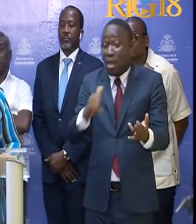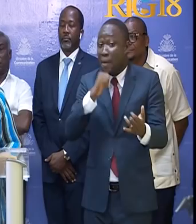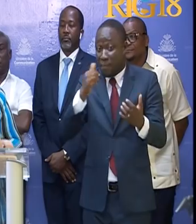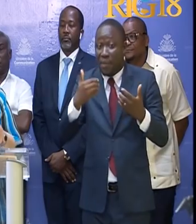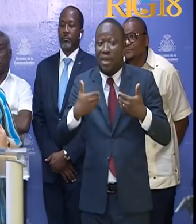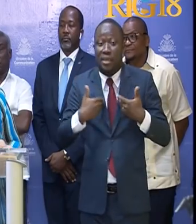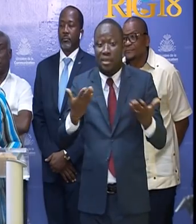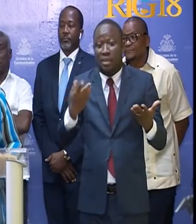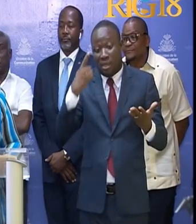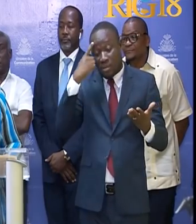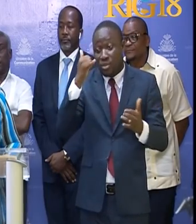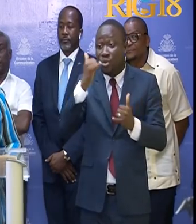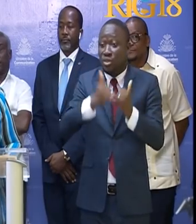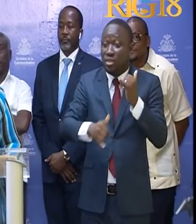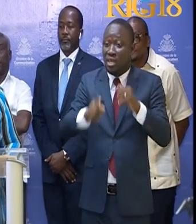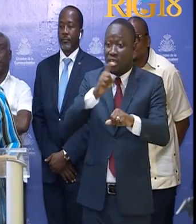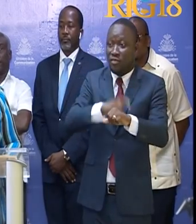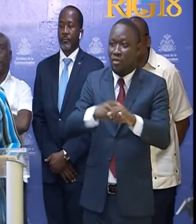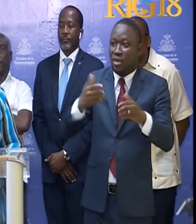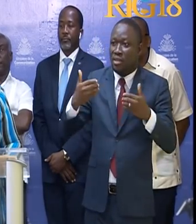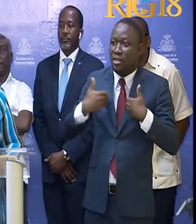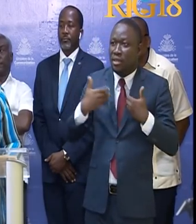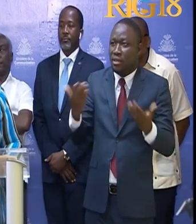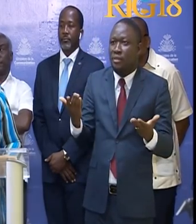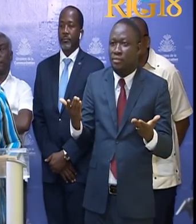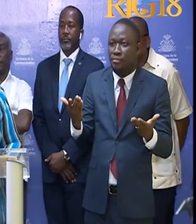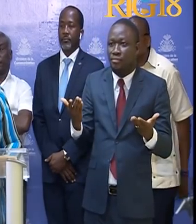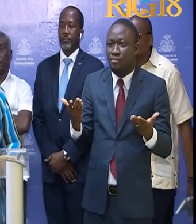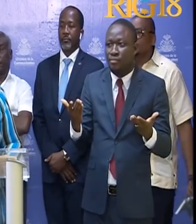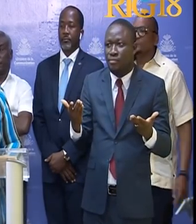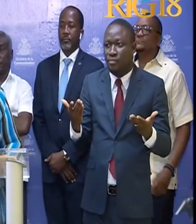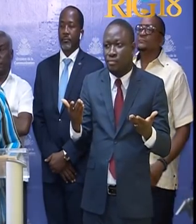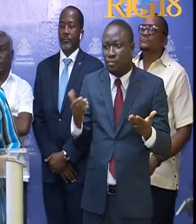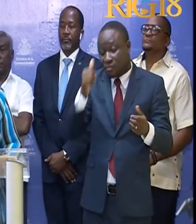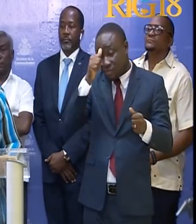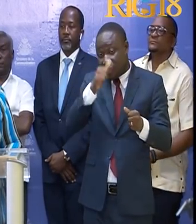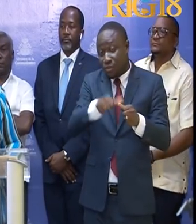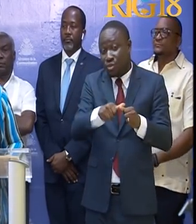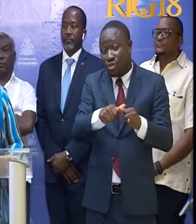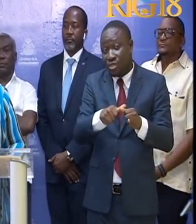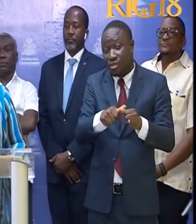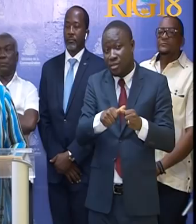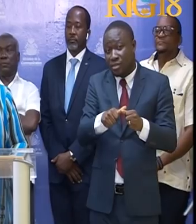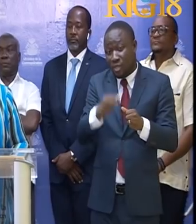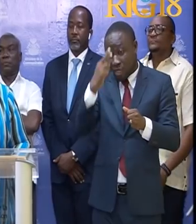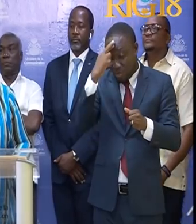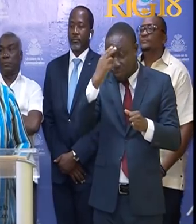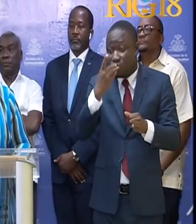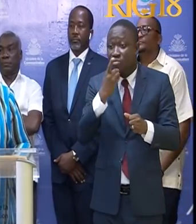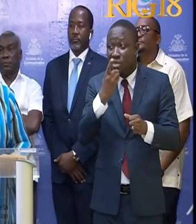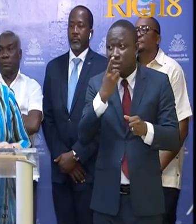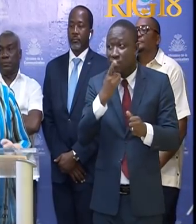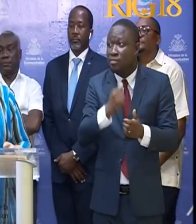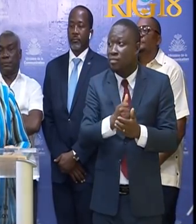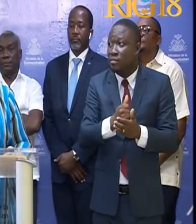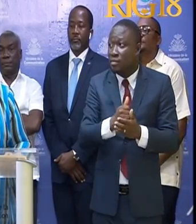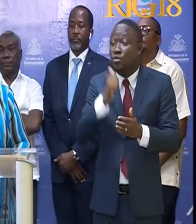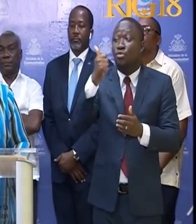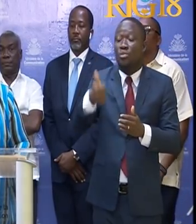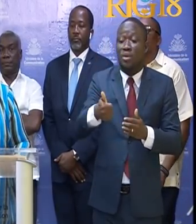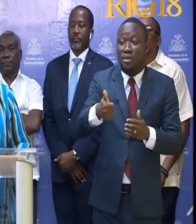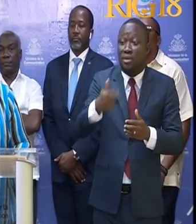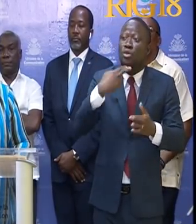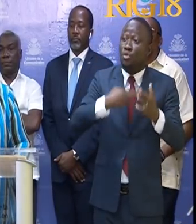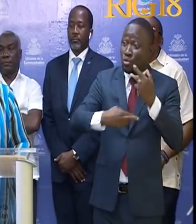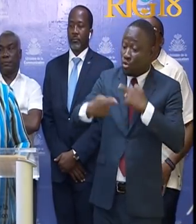positif parce que dernière fois qui était gain incident capable relé comme ça en République dominicaine le lendemain nous